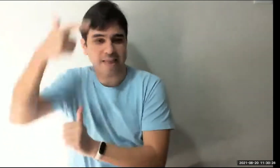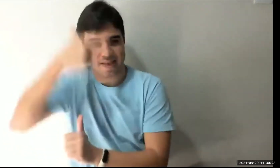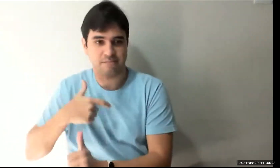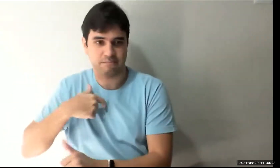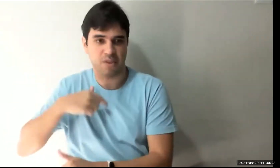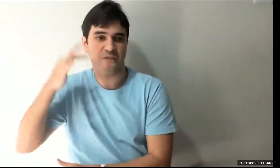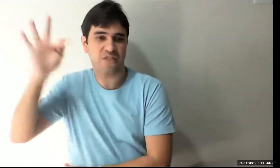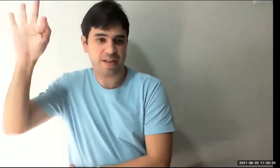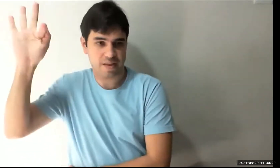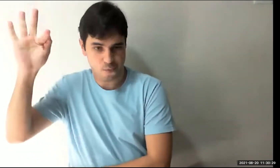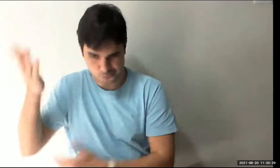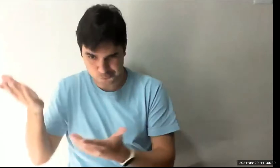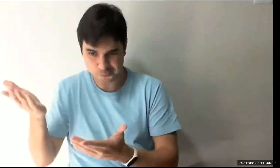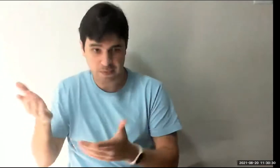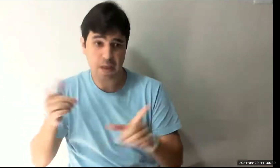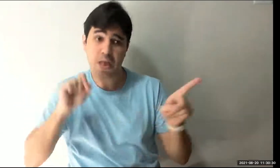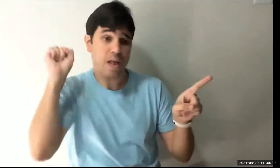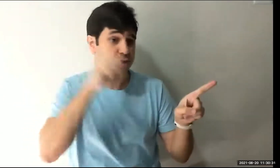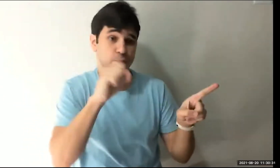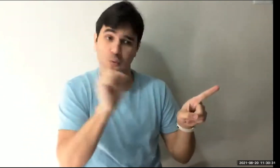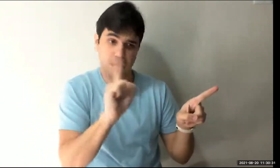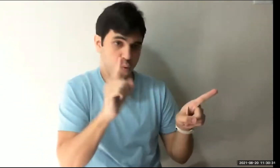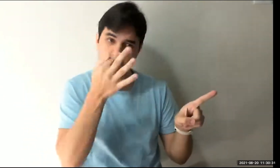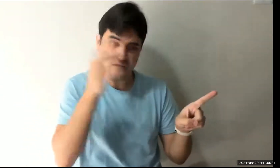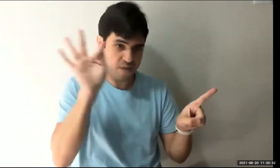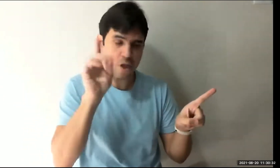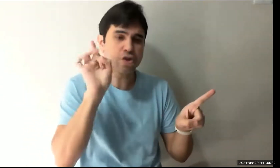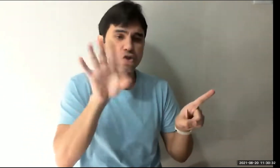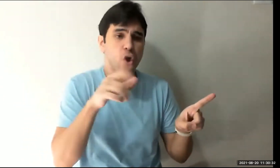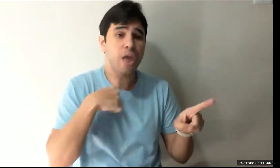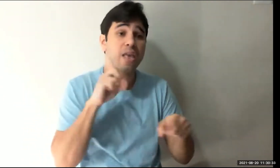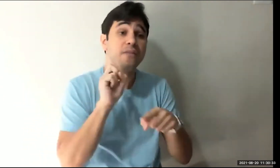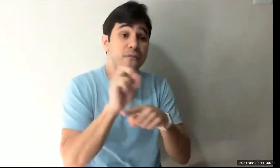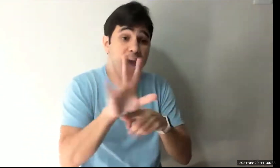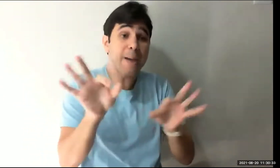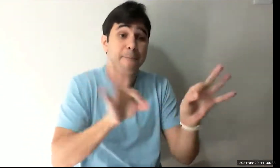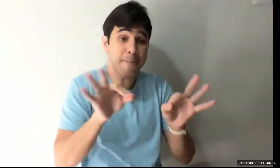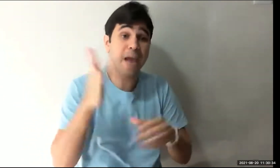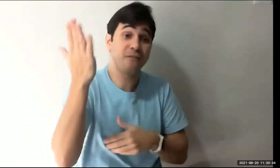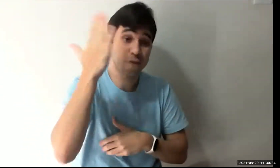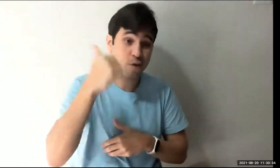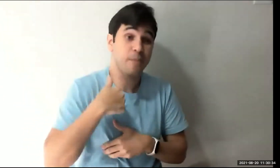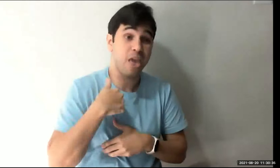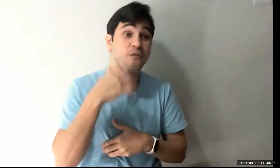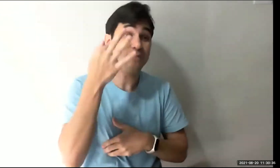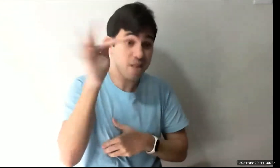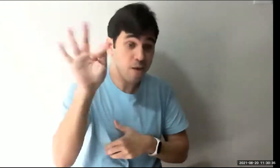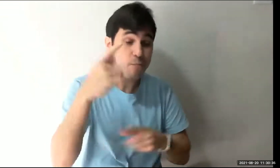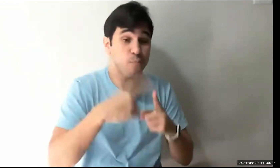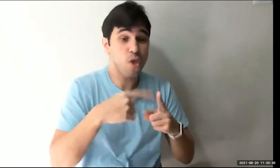o meu foco na natação, juntamente com a federação, aqui no Rio de